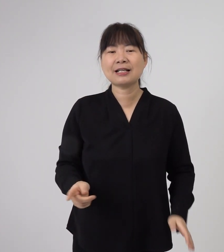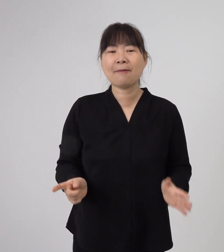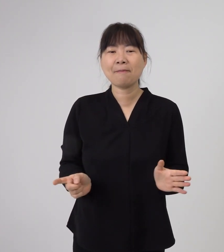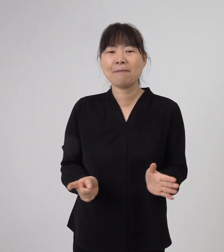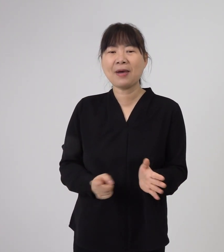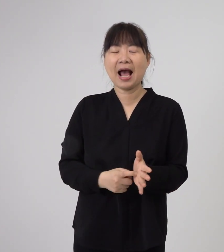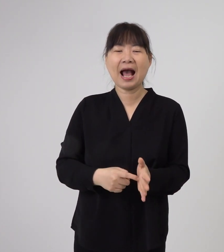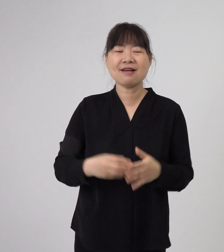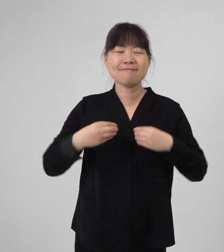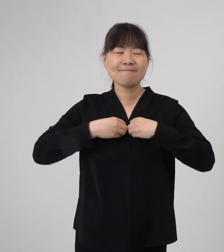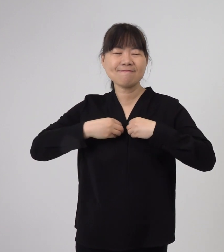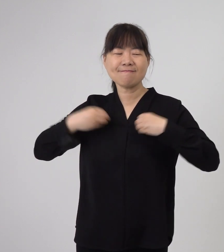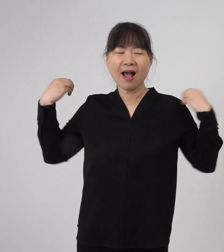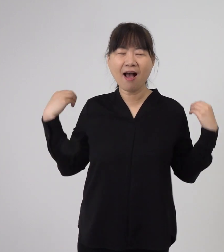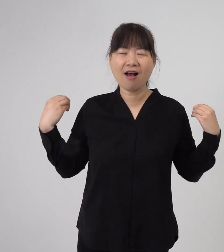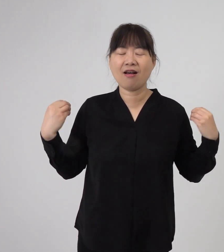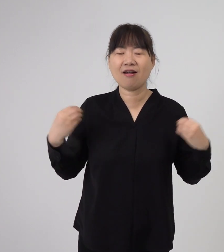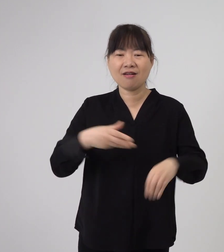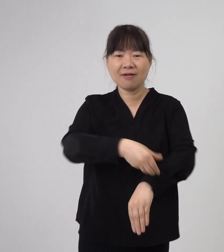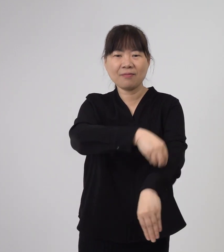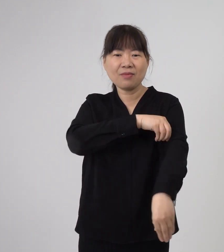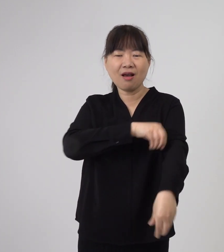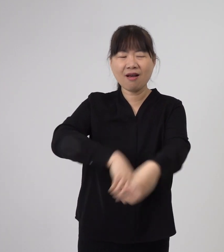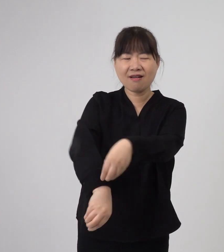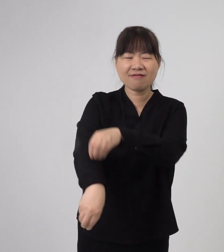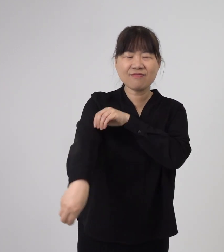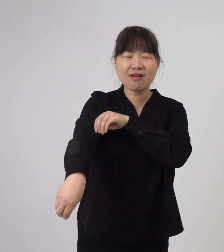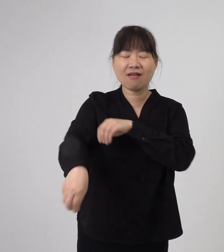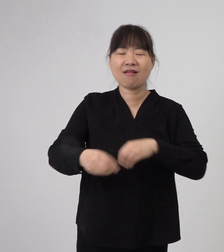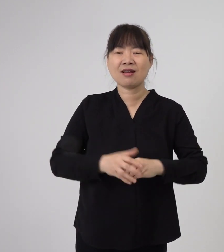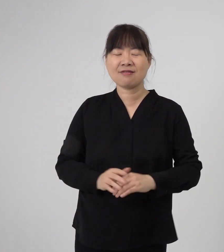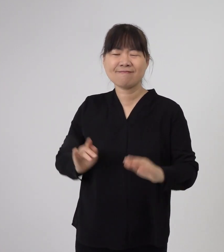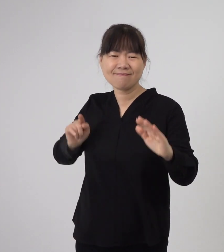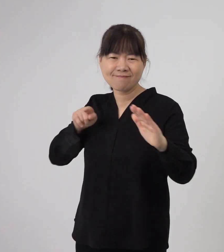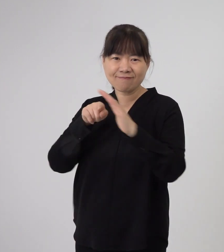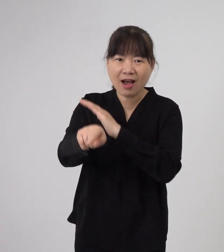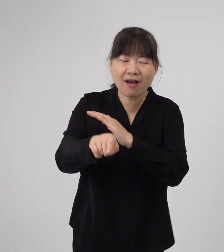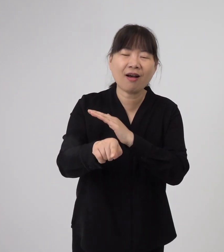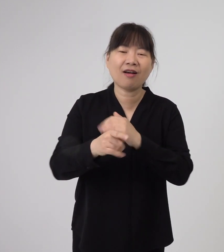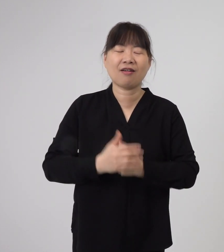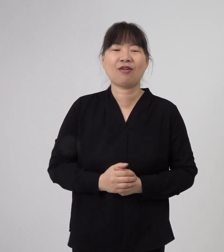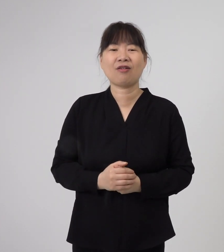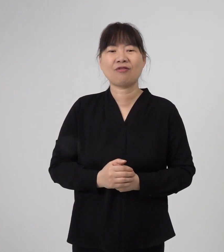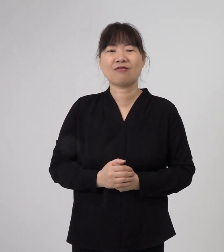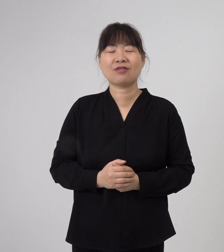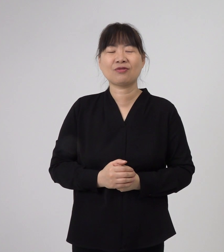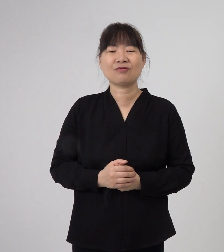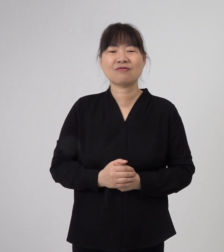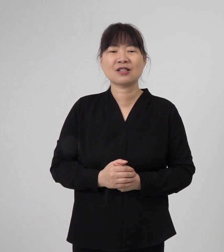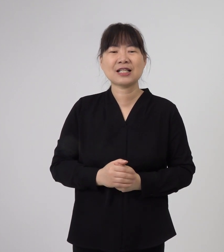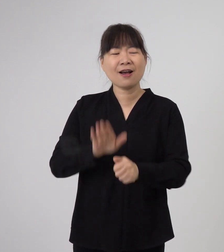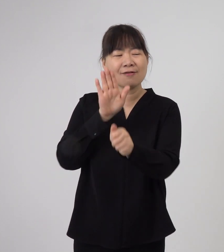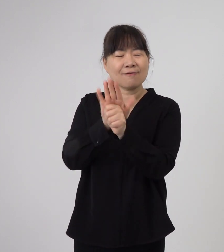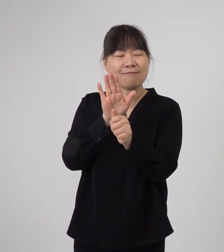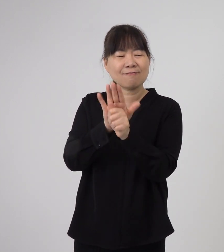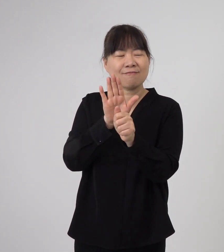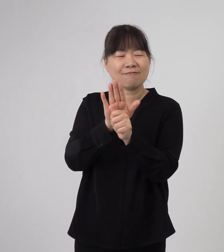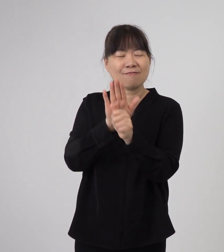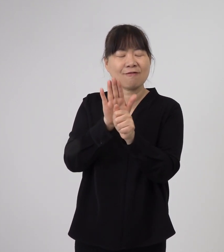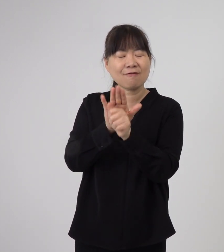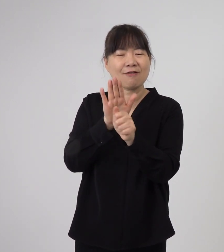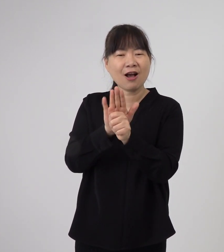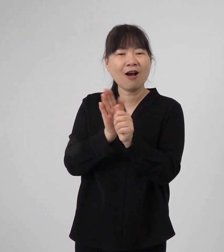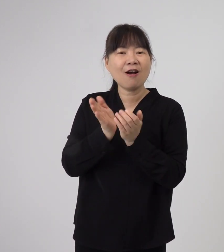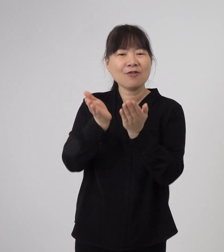당장 우통 벗어젖히거나 팔걷어붙이고 가서 어떻게 박살을 내든지 요절을 내든지